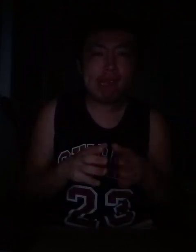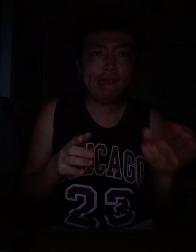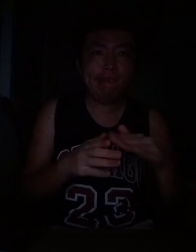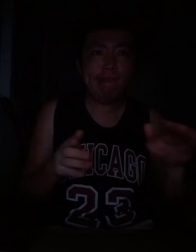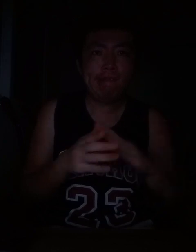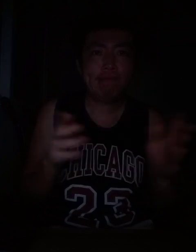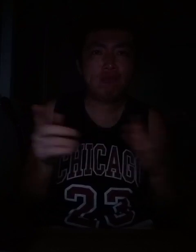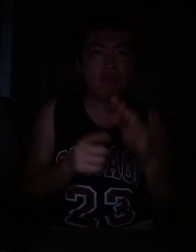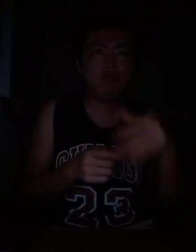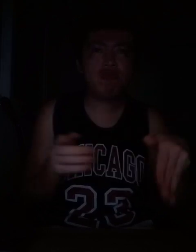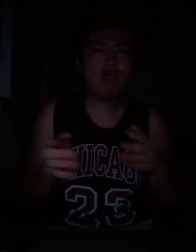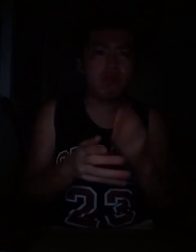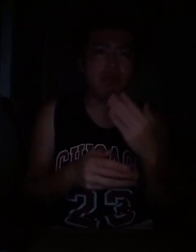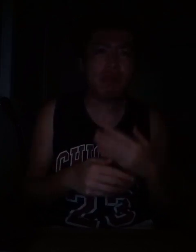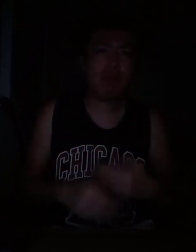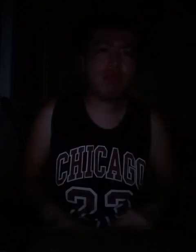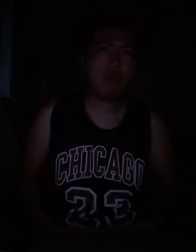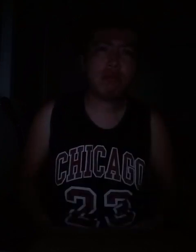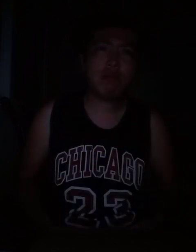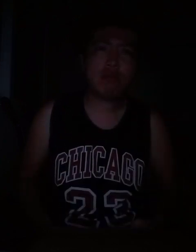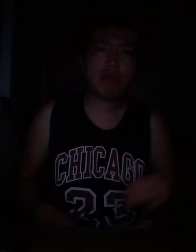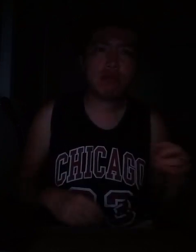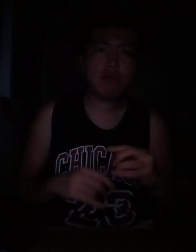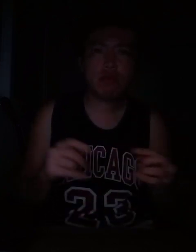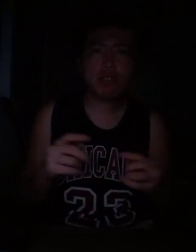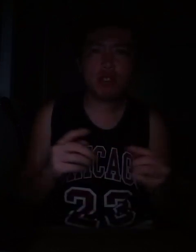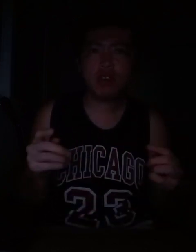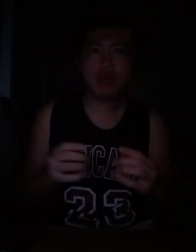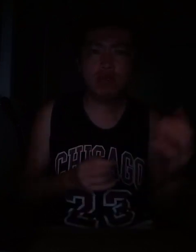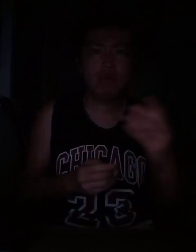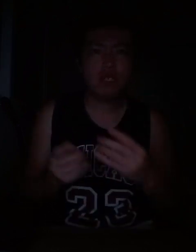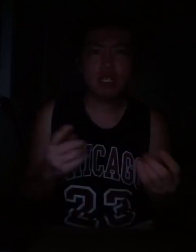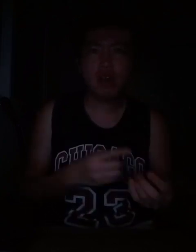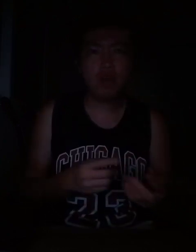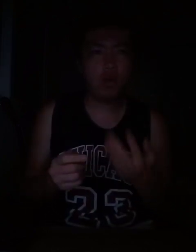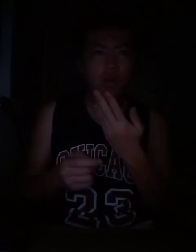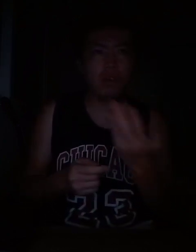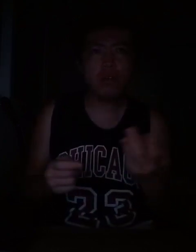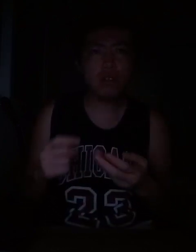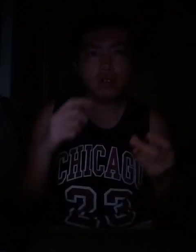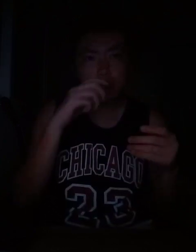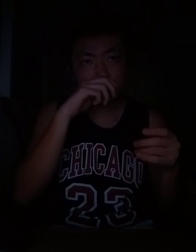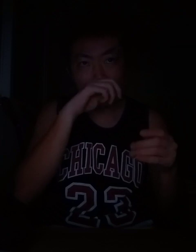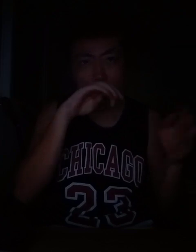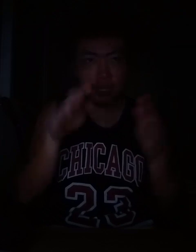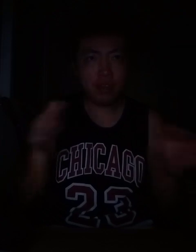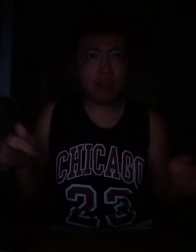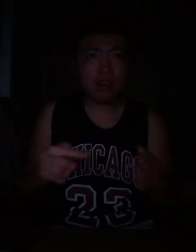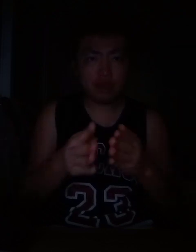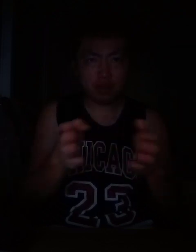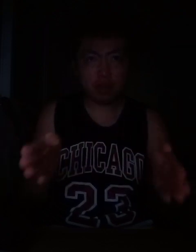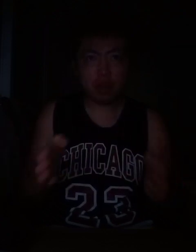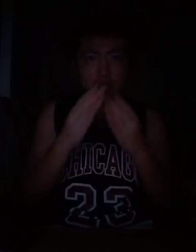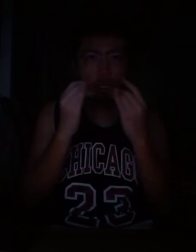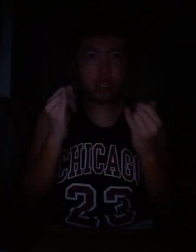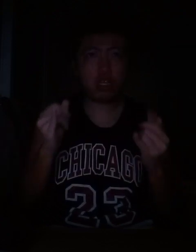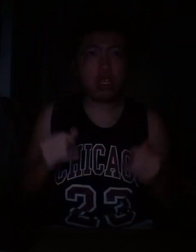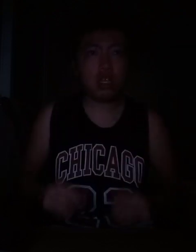주차장으로 변했습니다. 도로 옆에는 어민들이 옮긴 어선 50여 척이 이렇게 길게 줄지어 서 있습니다. 어선